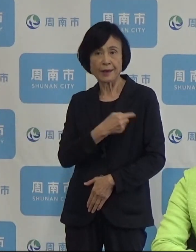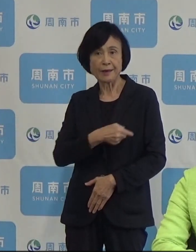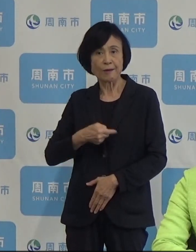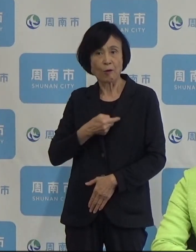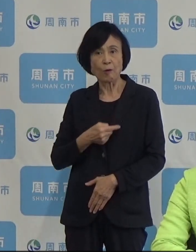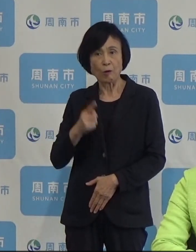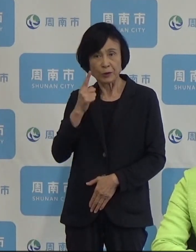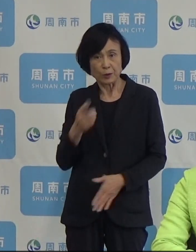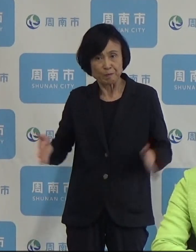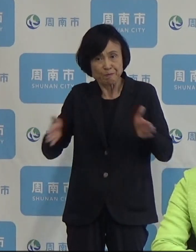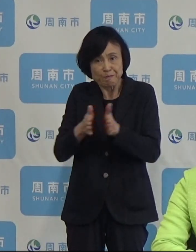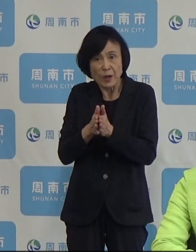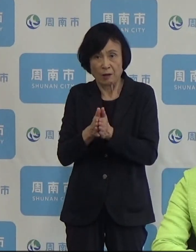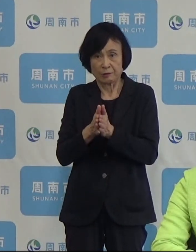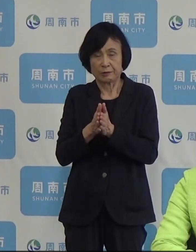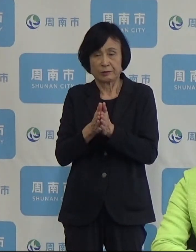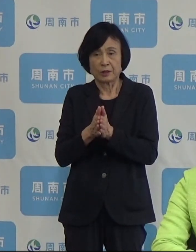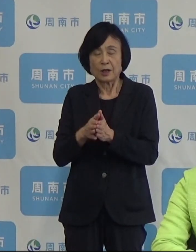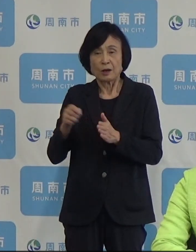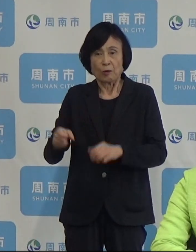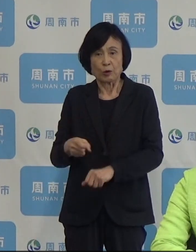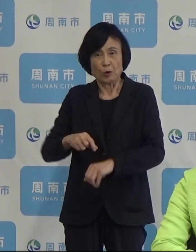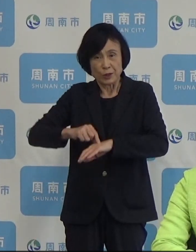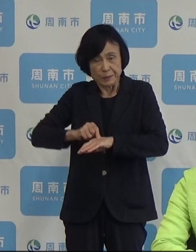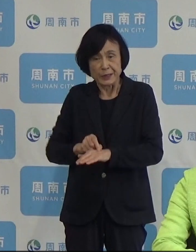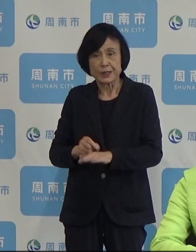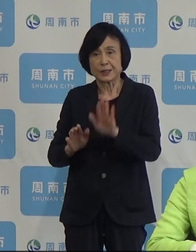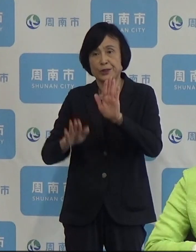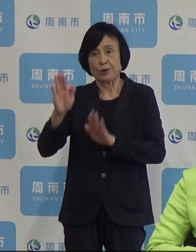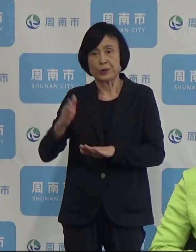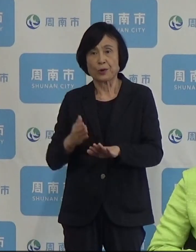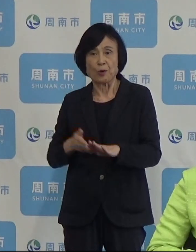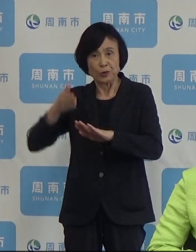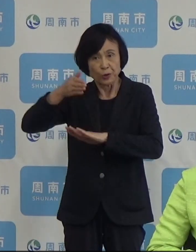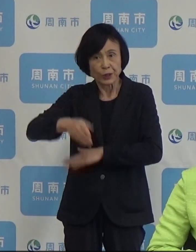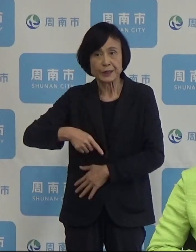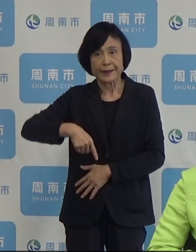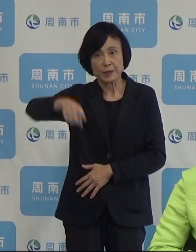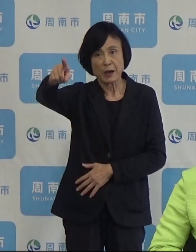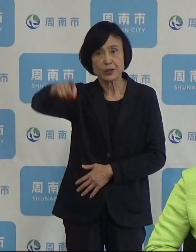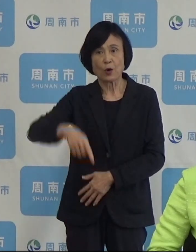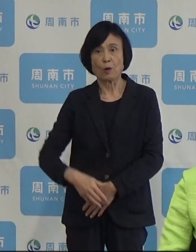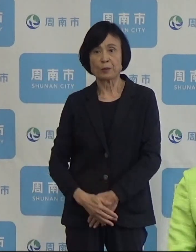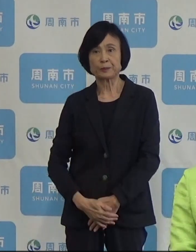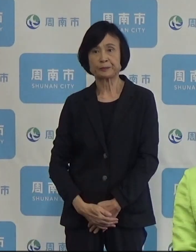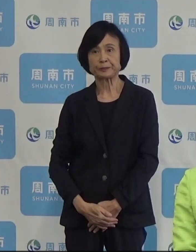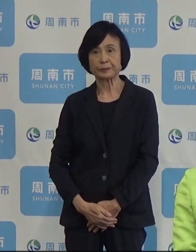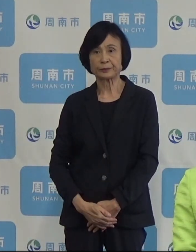心を一つにして、この難局を乗り切ってまいりましょう。